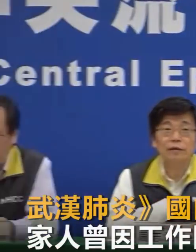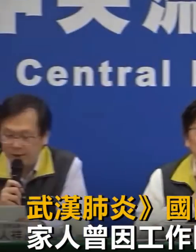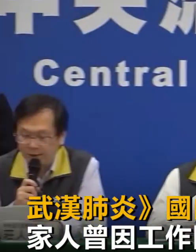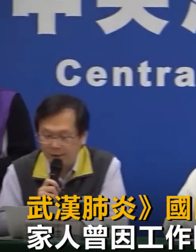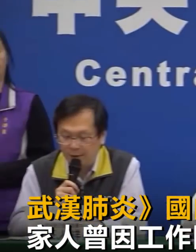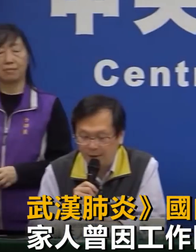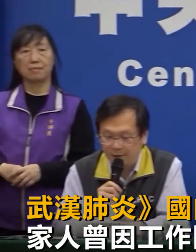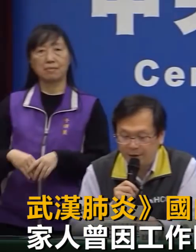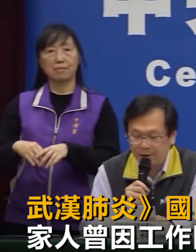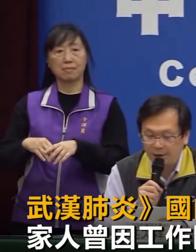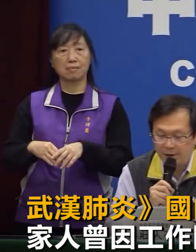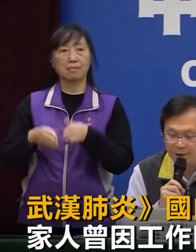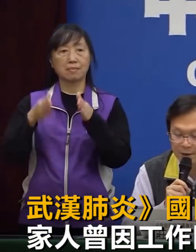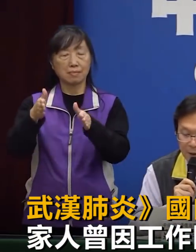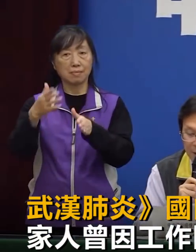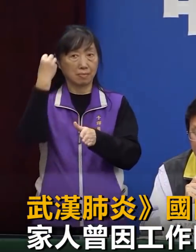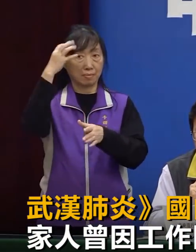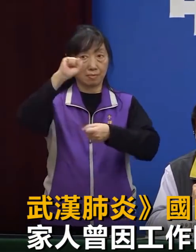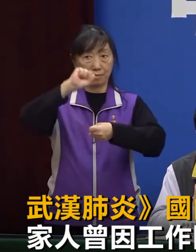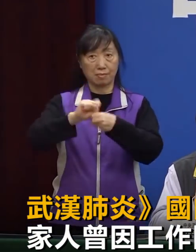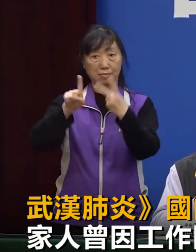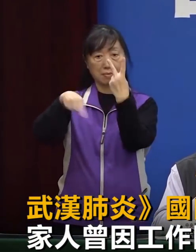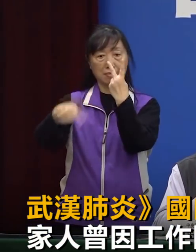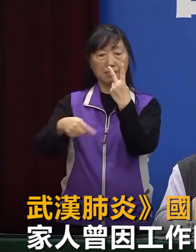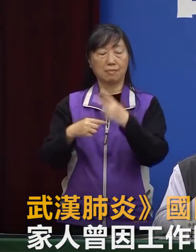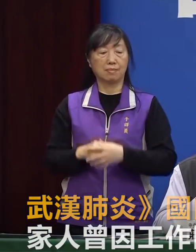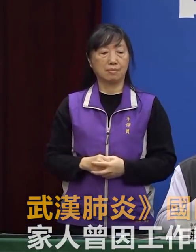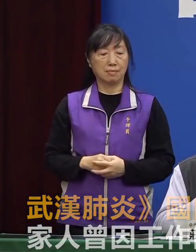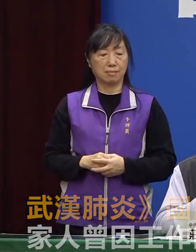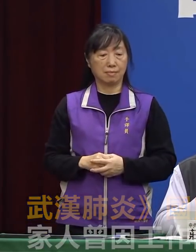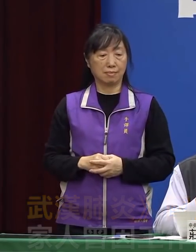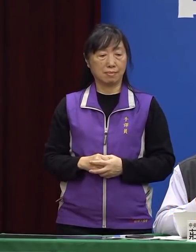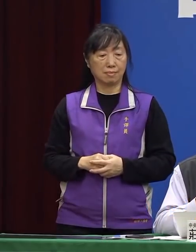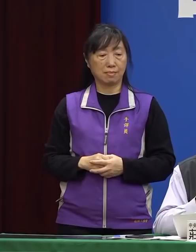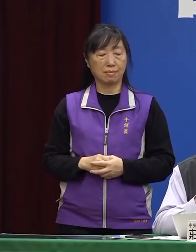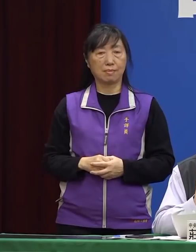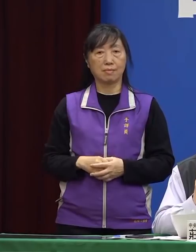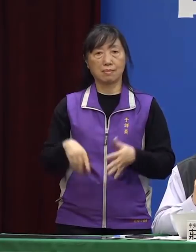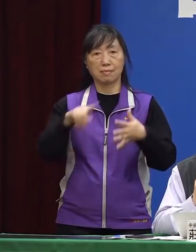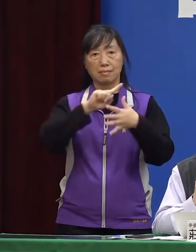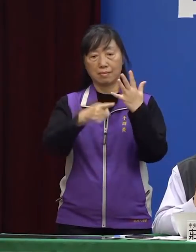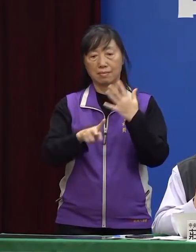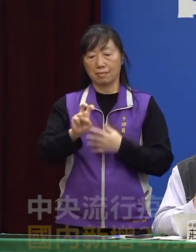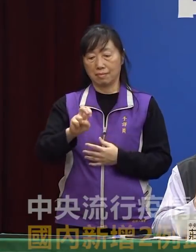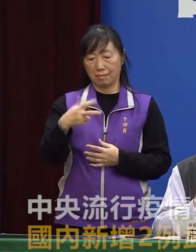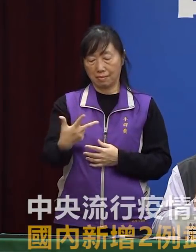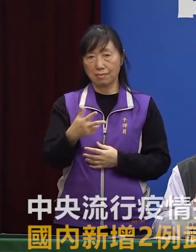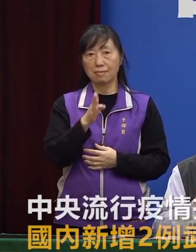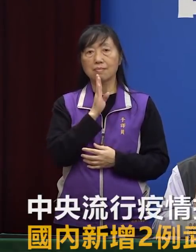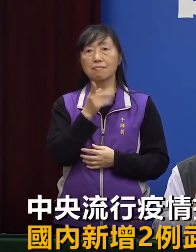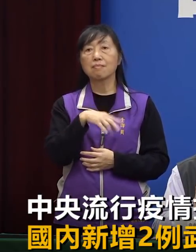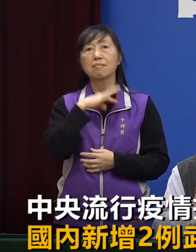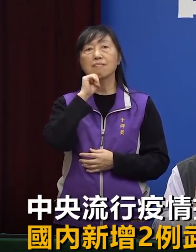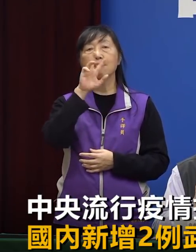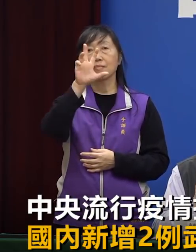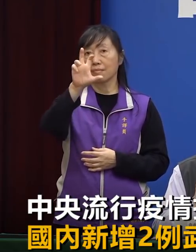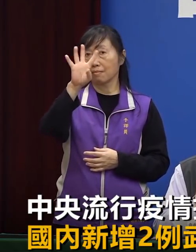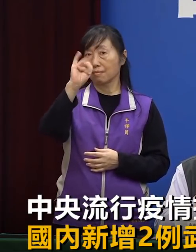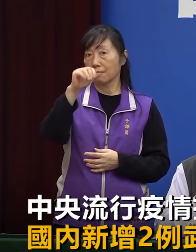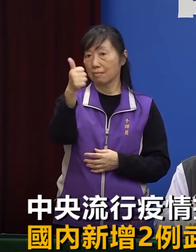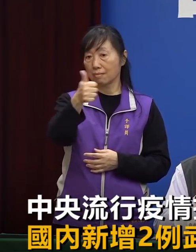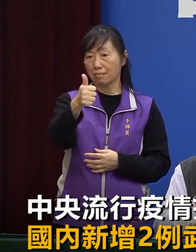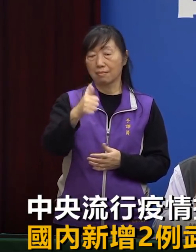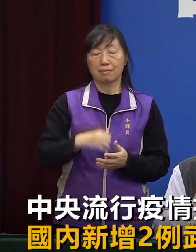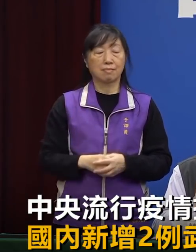今天有关新的新增的两例啊、哦，那案27是北部80多岁的男性